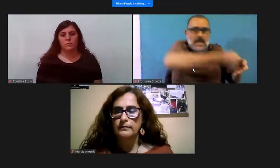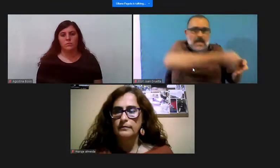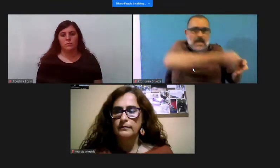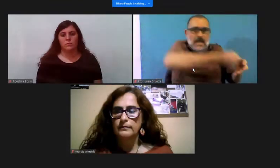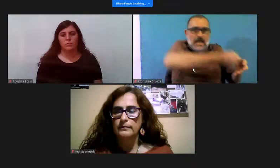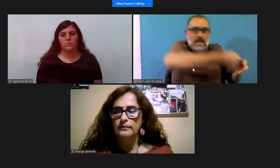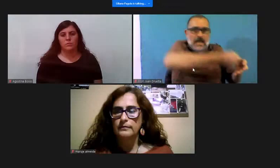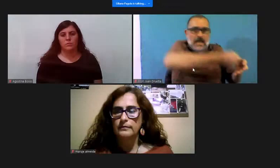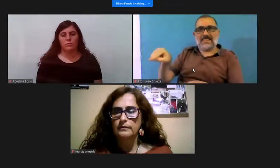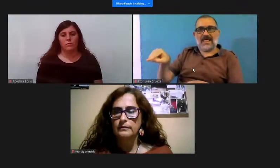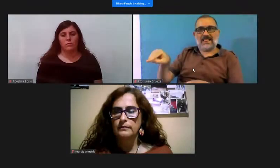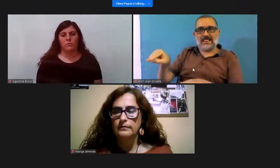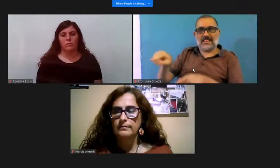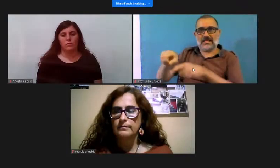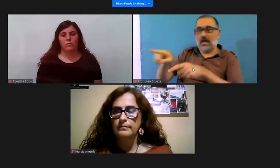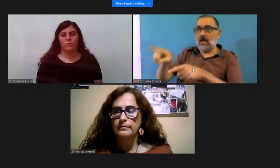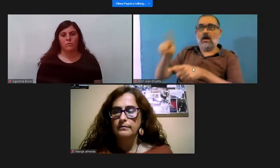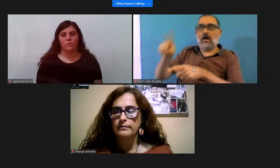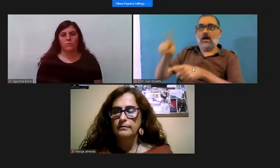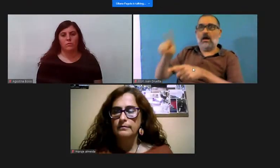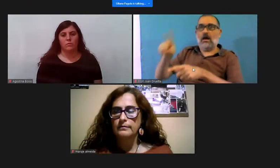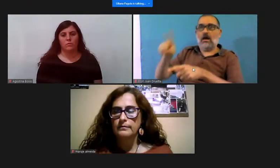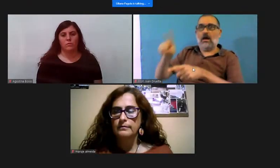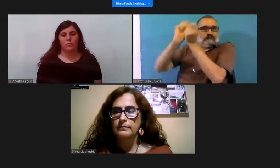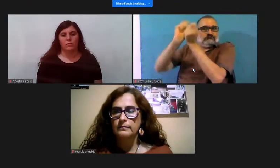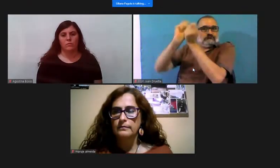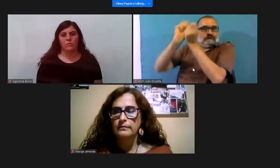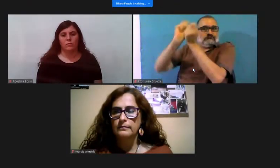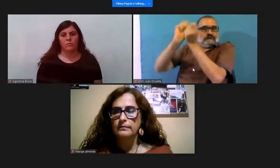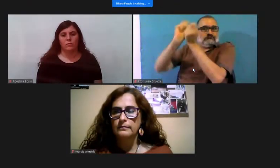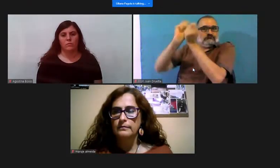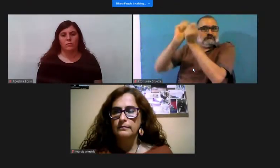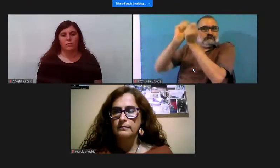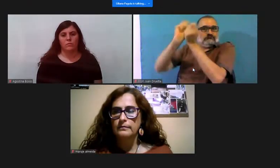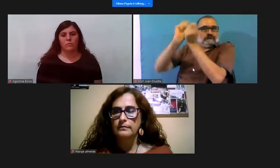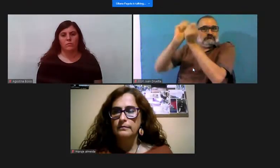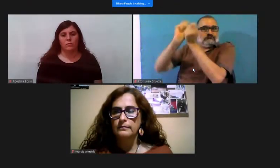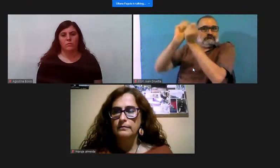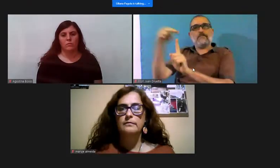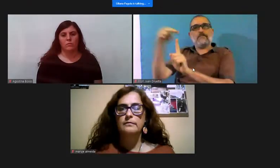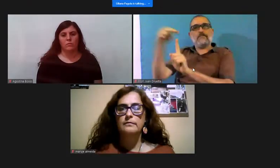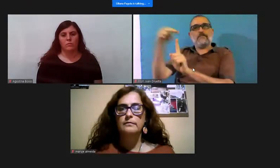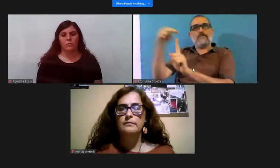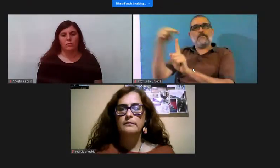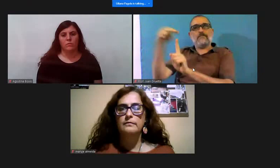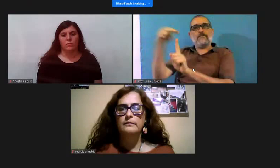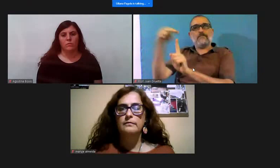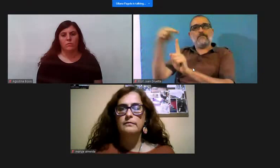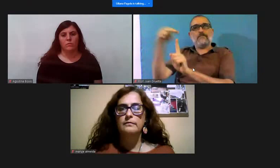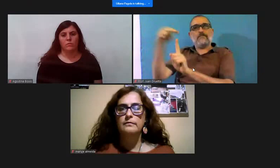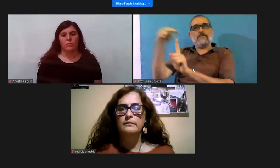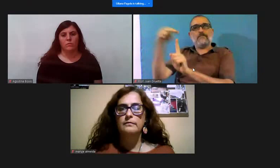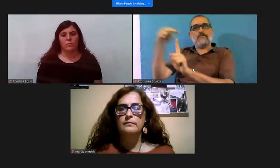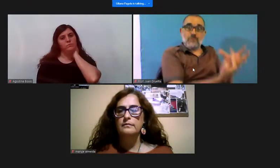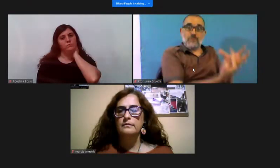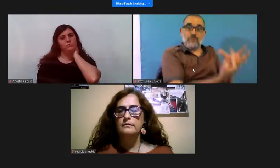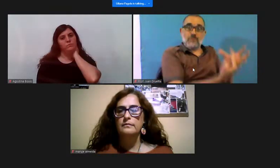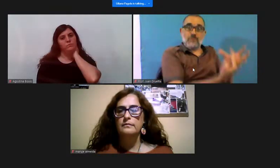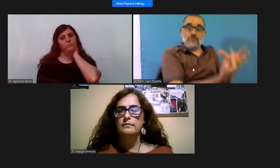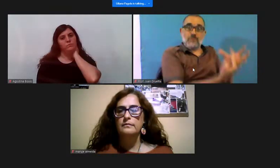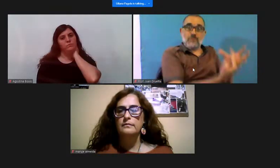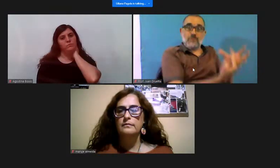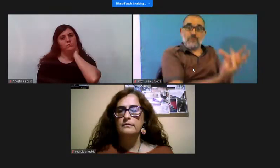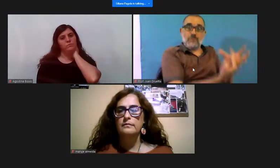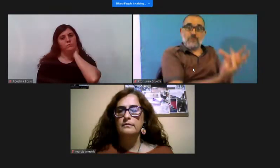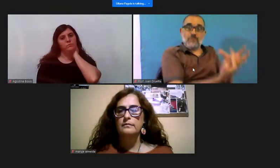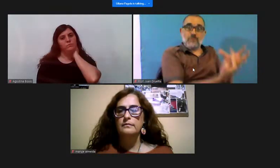a esa misma escuela, ¿no? Entonces, y de ahí es como que se los arrancó y fueron directamente a la universidad. Y ahí tuvieron